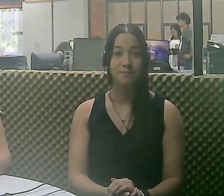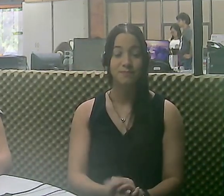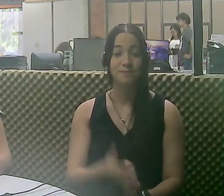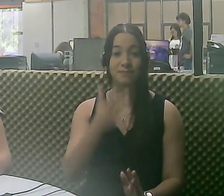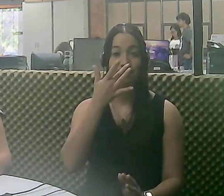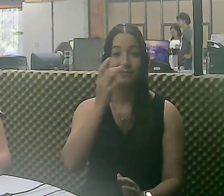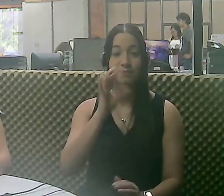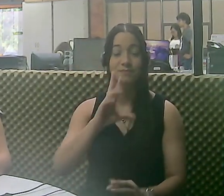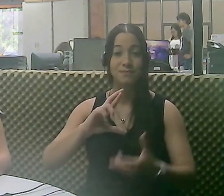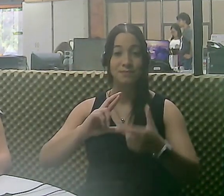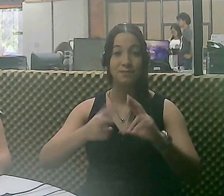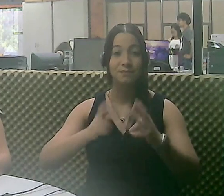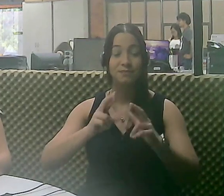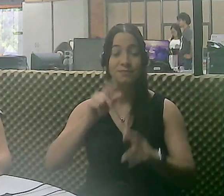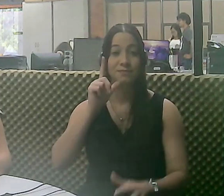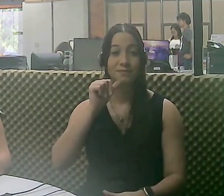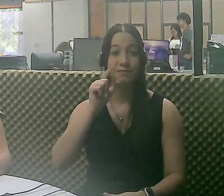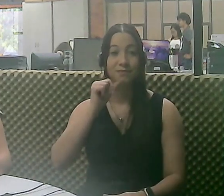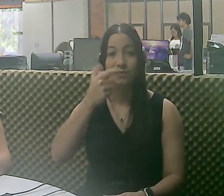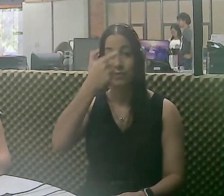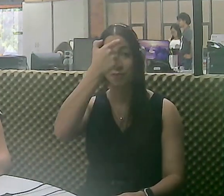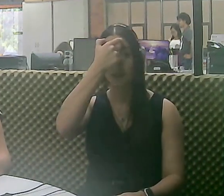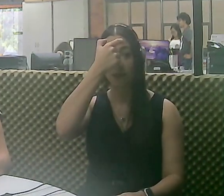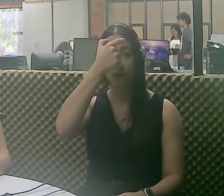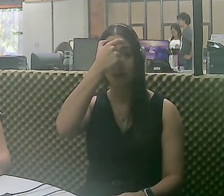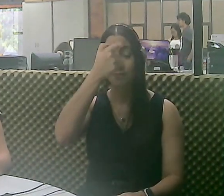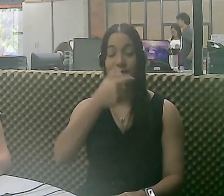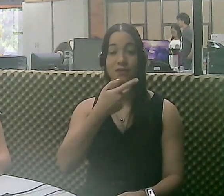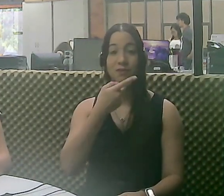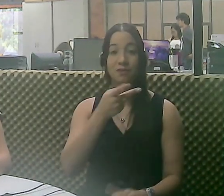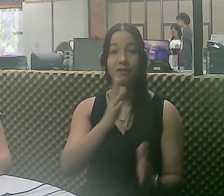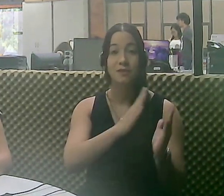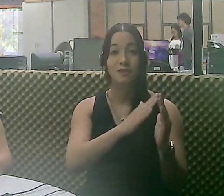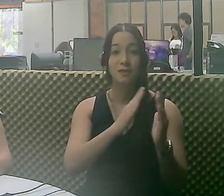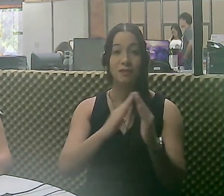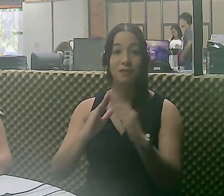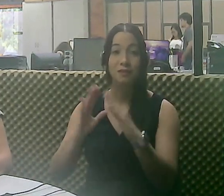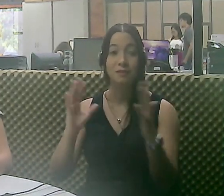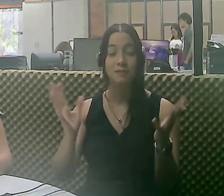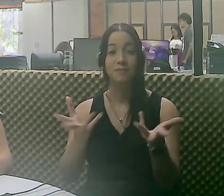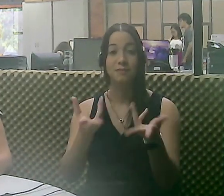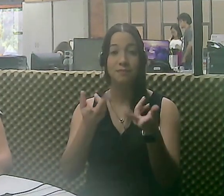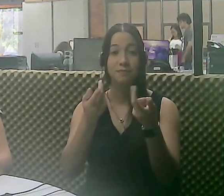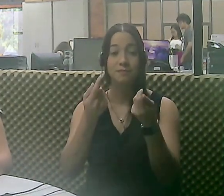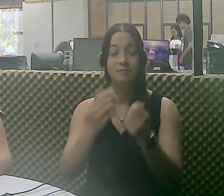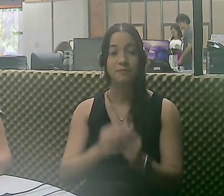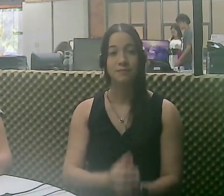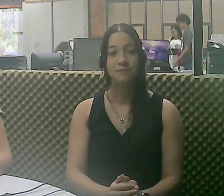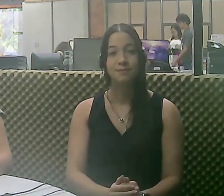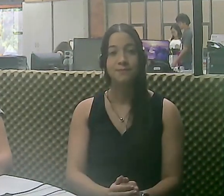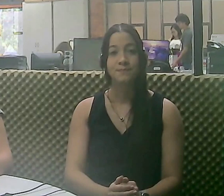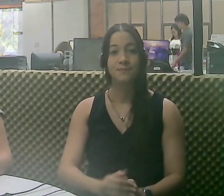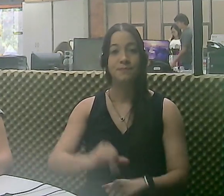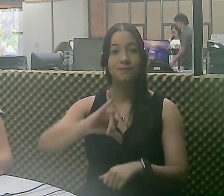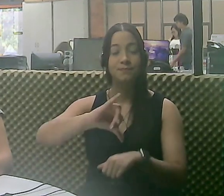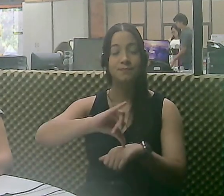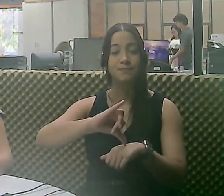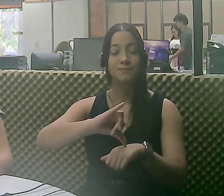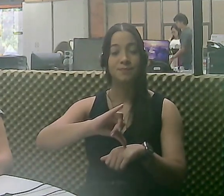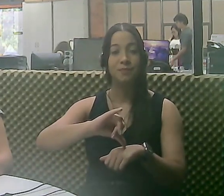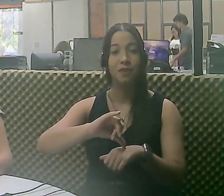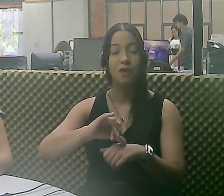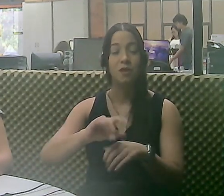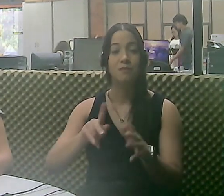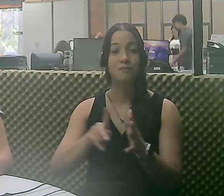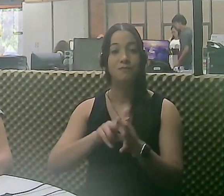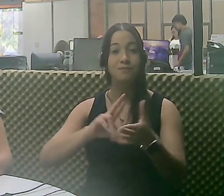Coleta seletiva do DEMAI realiza conscientização porta a porta no bairro Maravilha. O núcleo da coleta seletiva